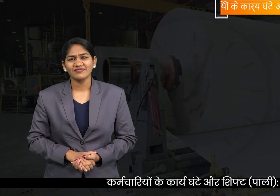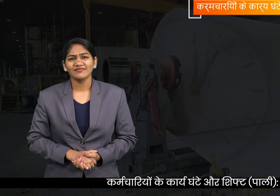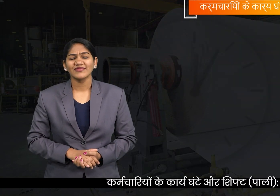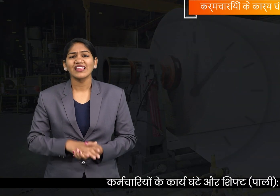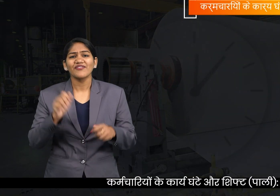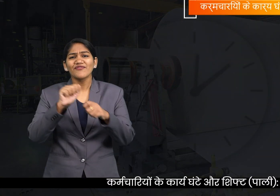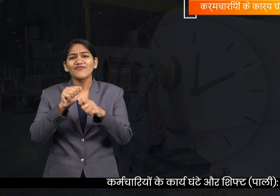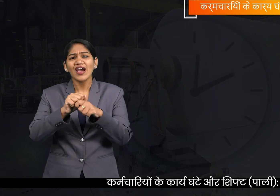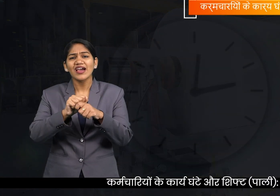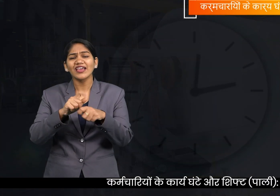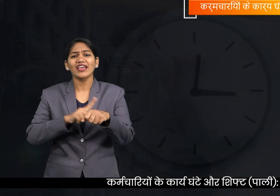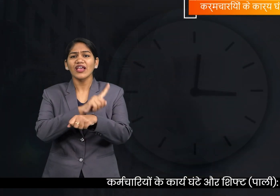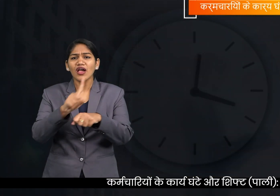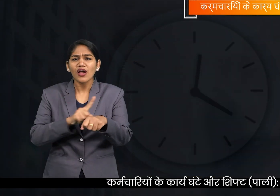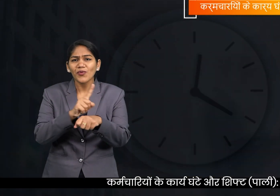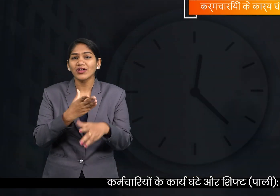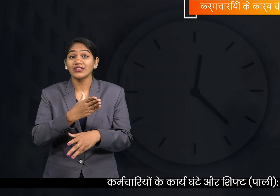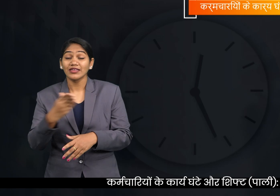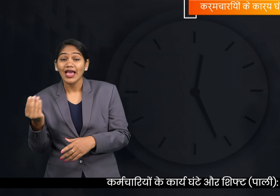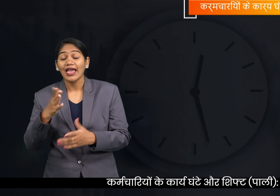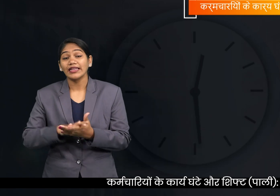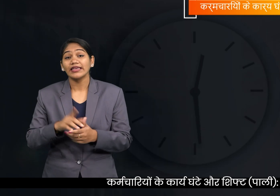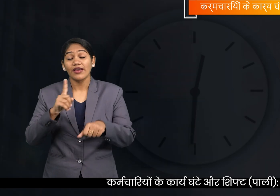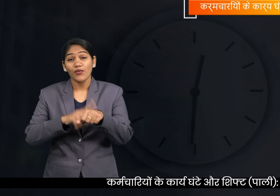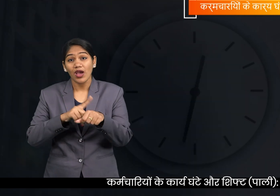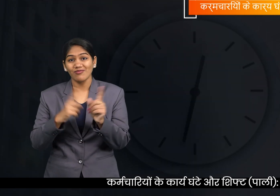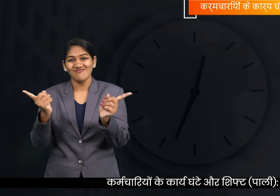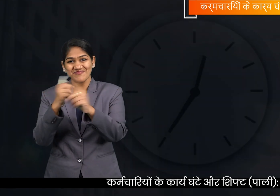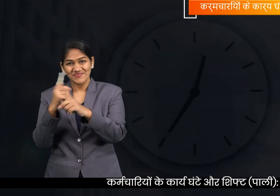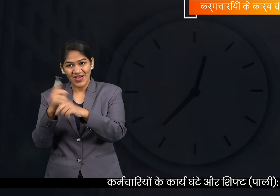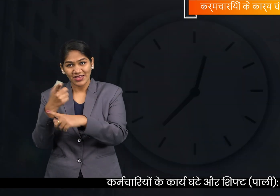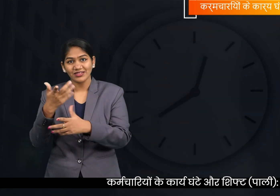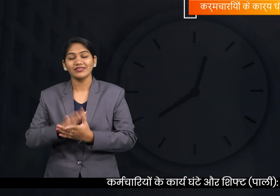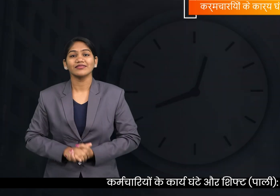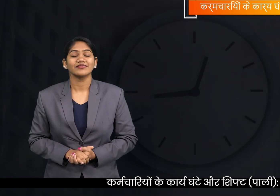कर्मचारियों के कार्य घंटे और शिफ्ट यानी पॉली।